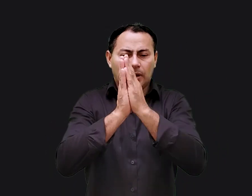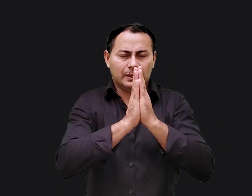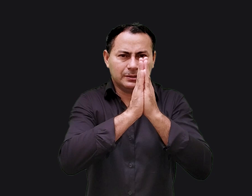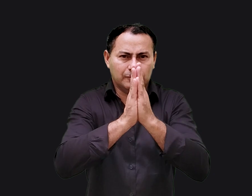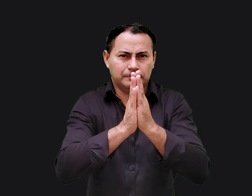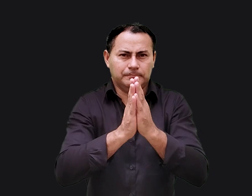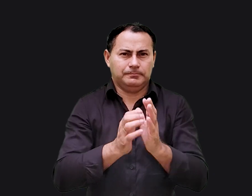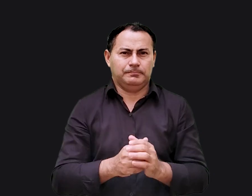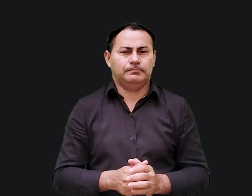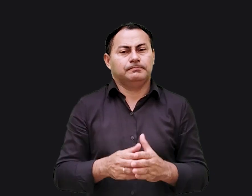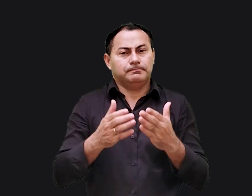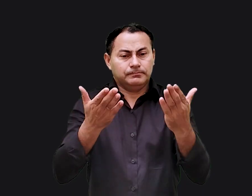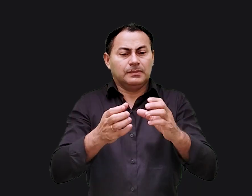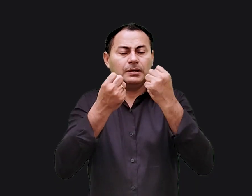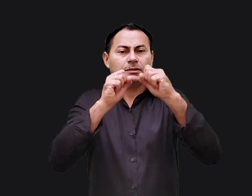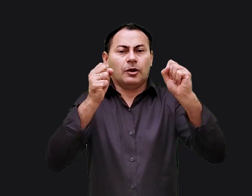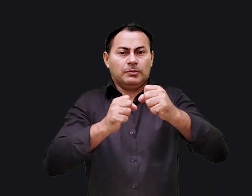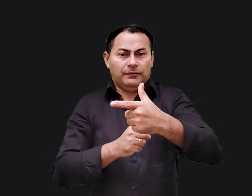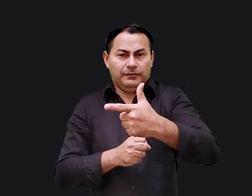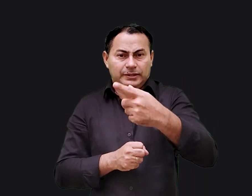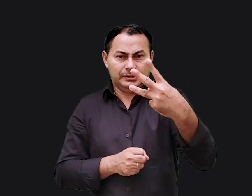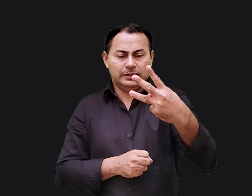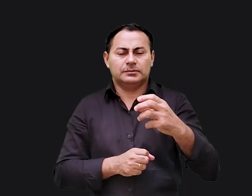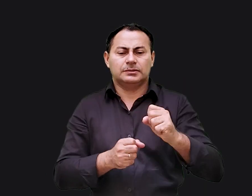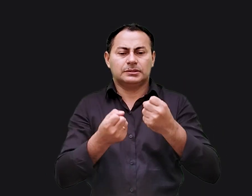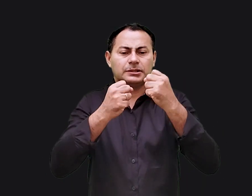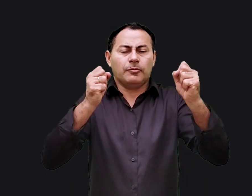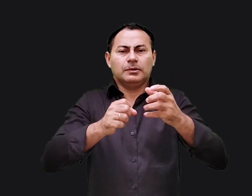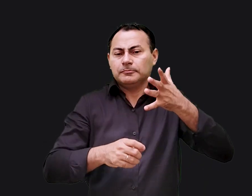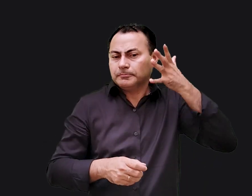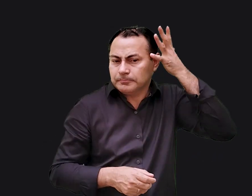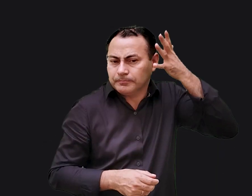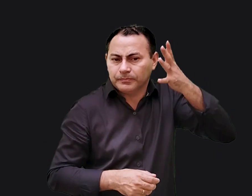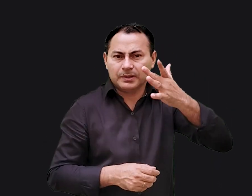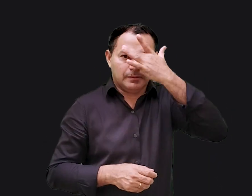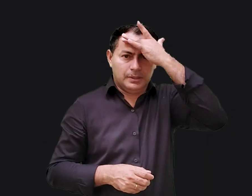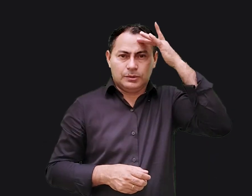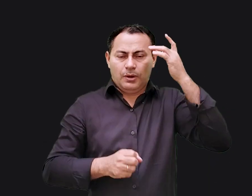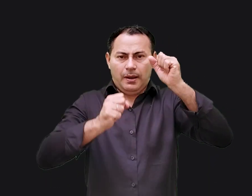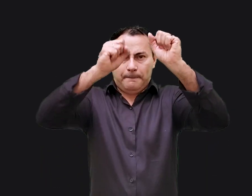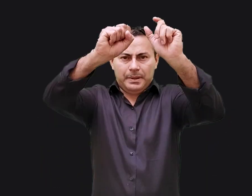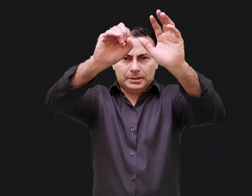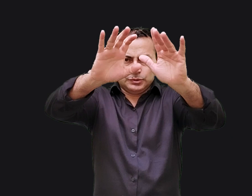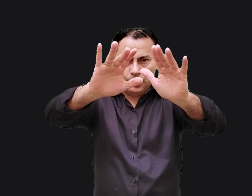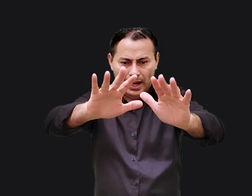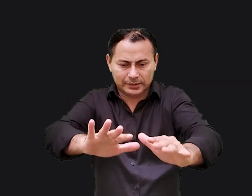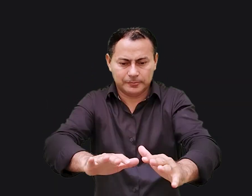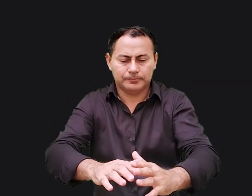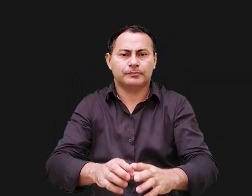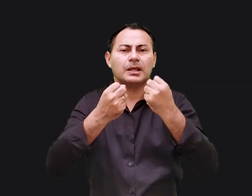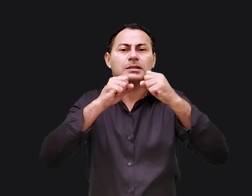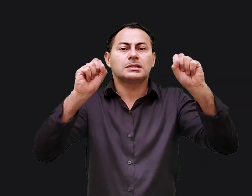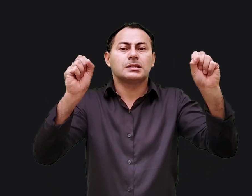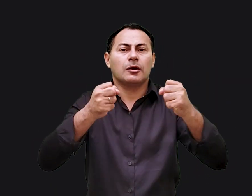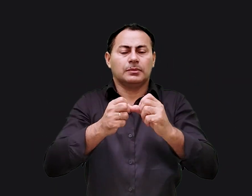de adoração. Bom, o Salmo 23 é um dos salmos de pregação do homem abençoado. Esse salmo